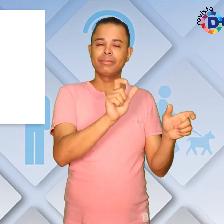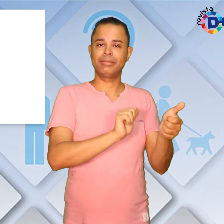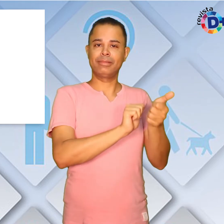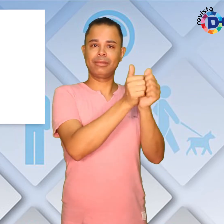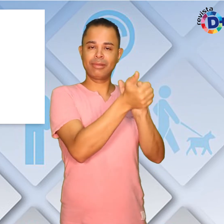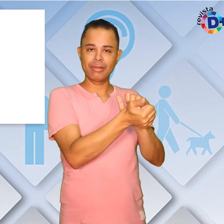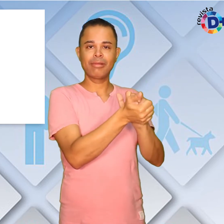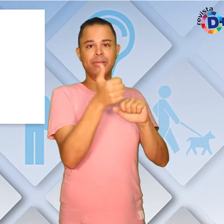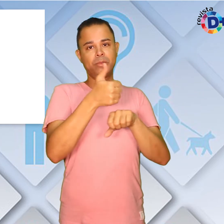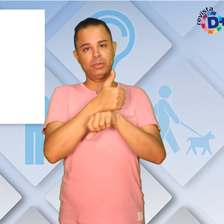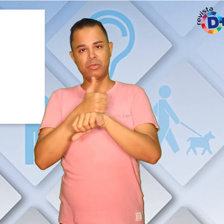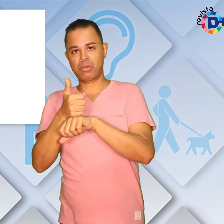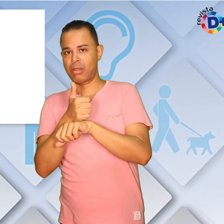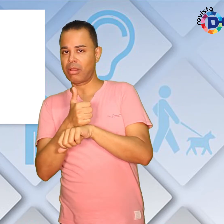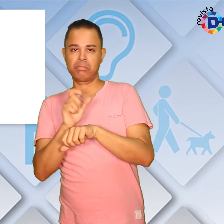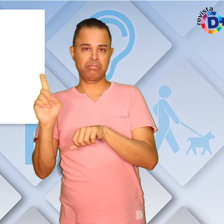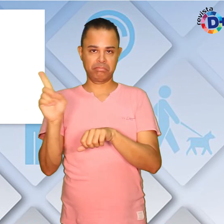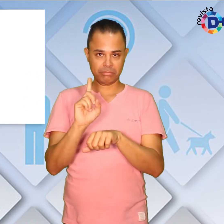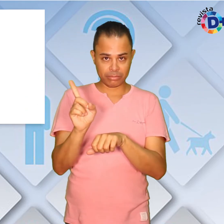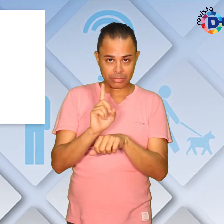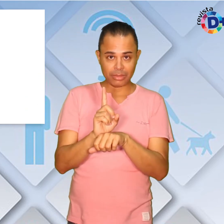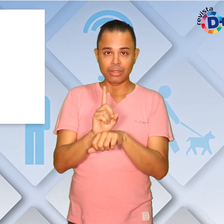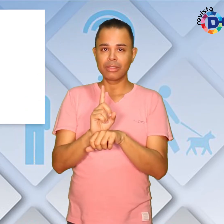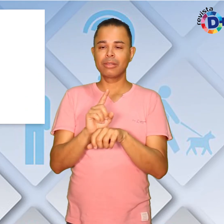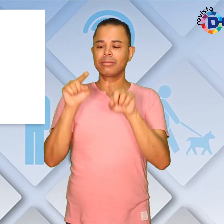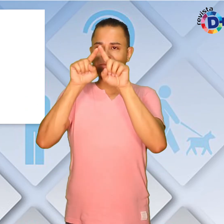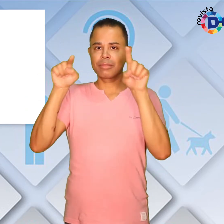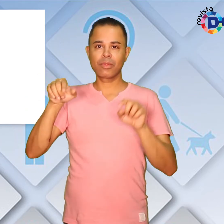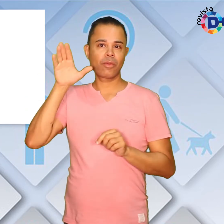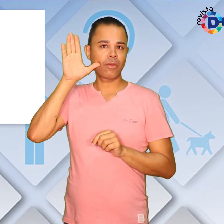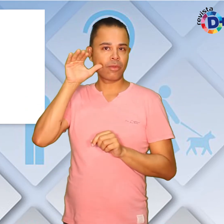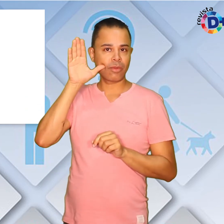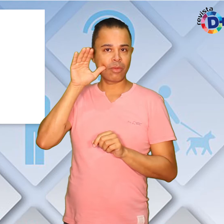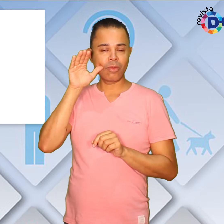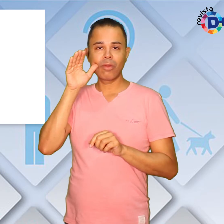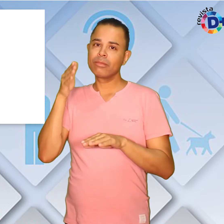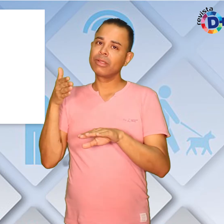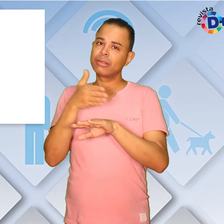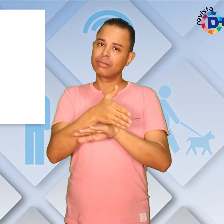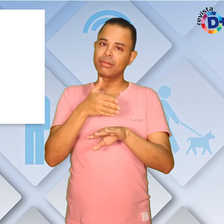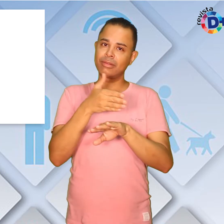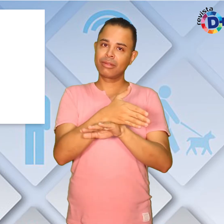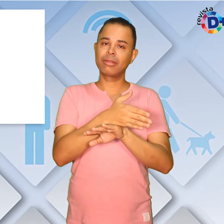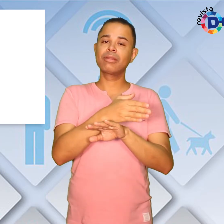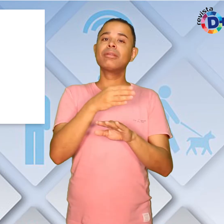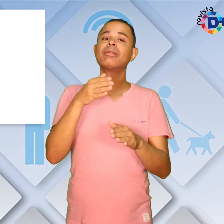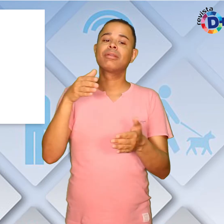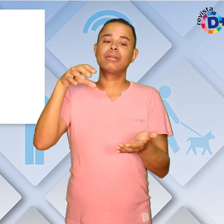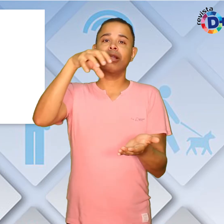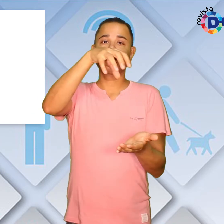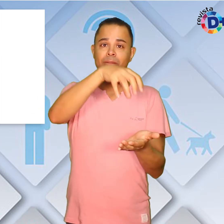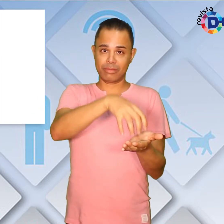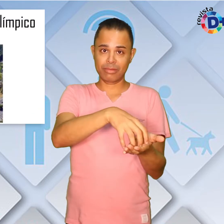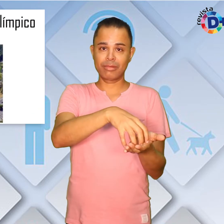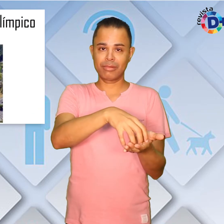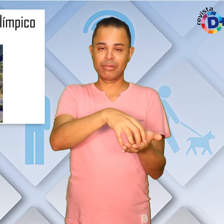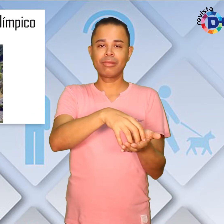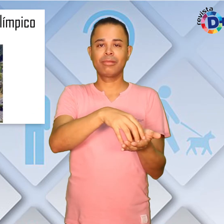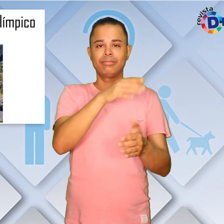amadores e funcionários e freqüentadores em geral poderão ir e voltar